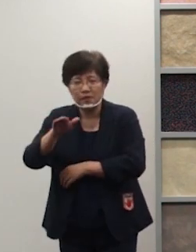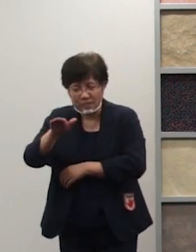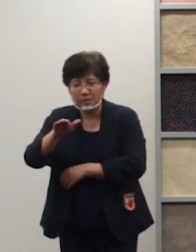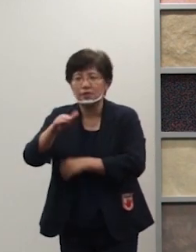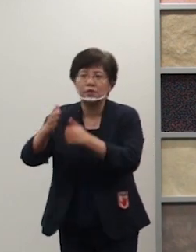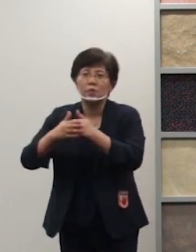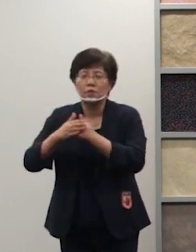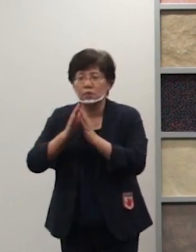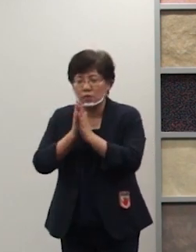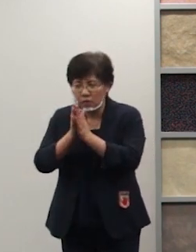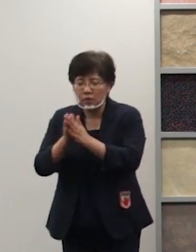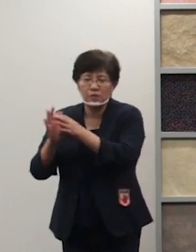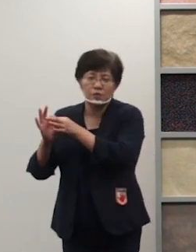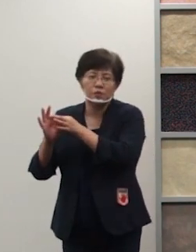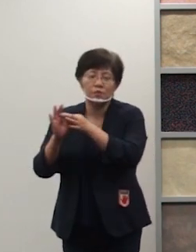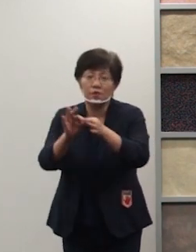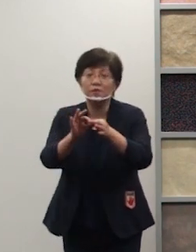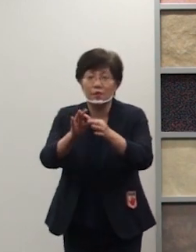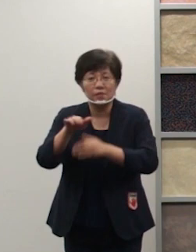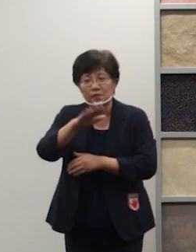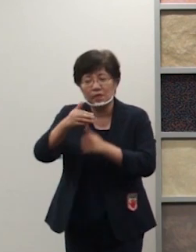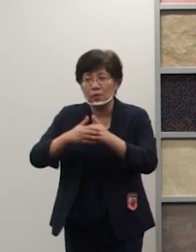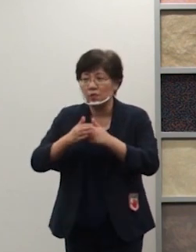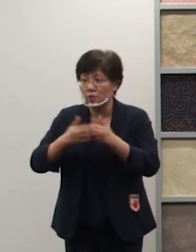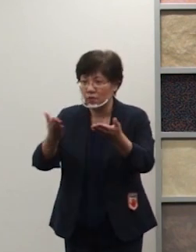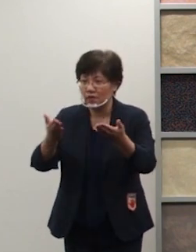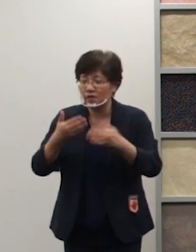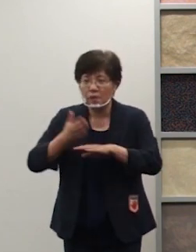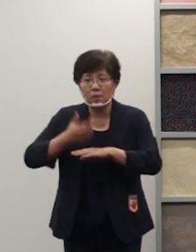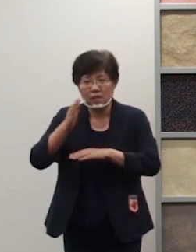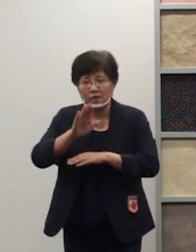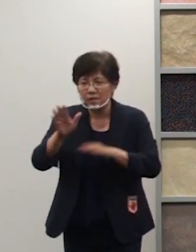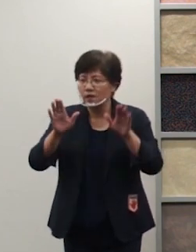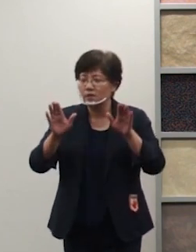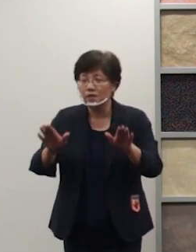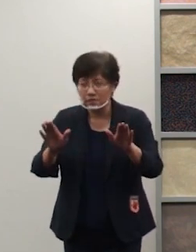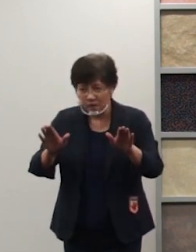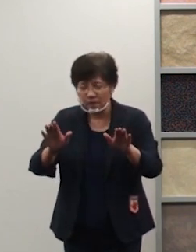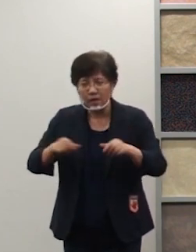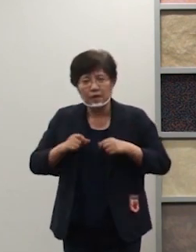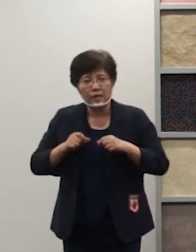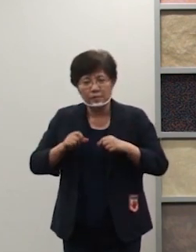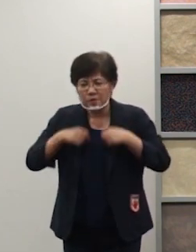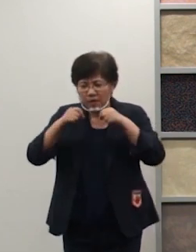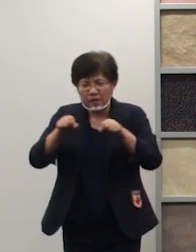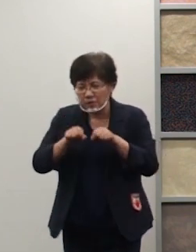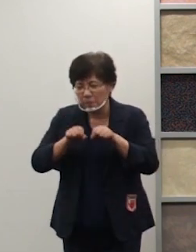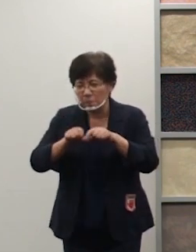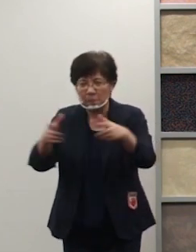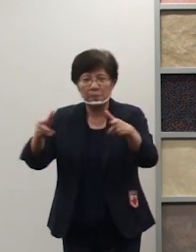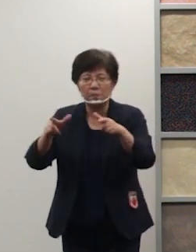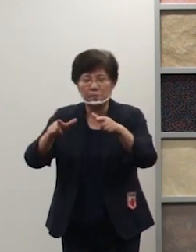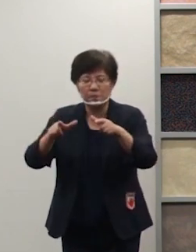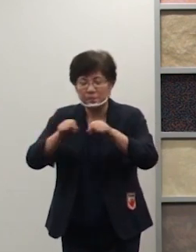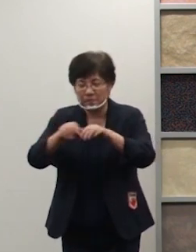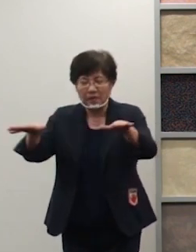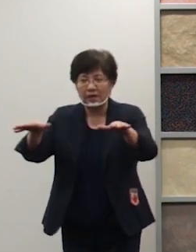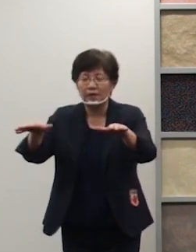ておりまして、皆様のご協力によりまして、現状感染爆発といった状況には至ってはおり